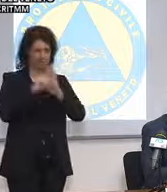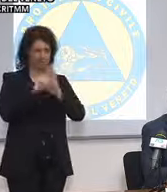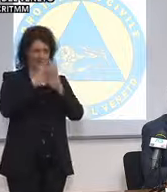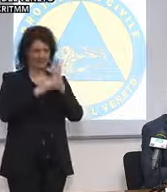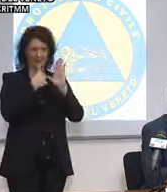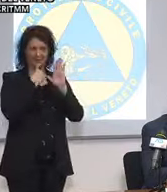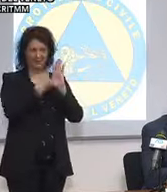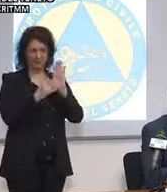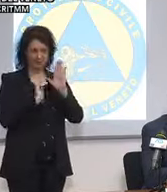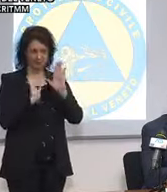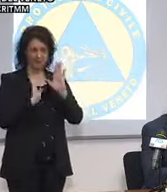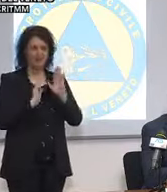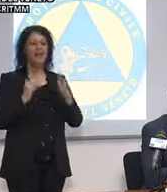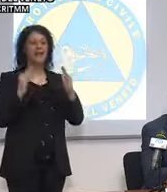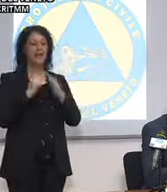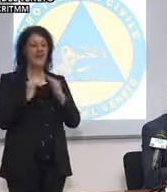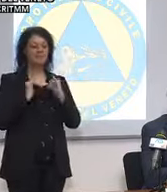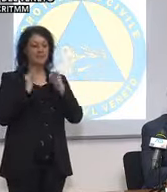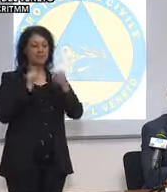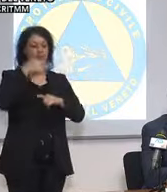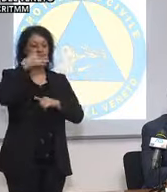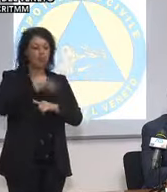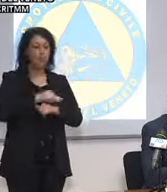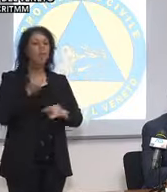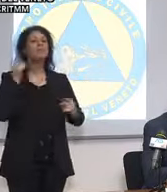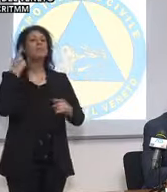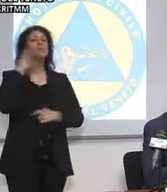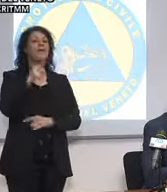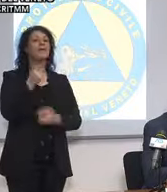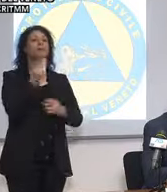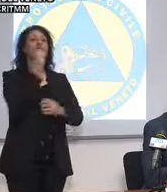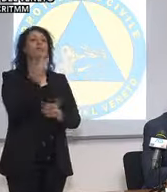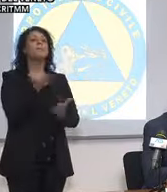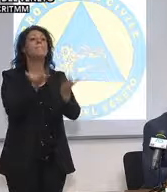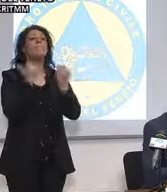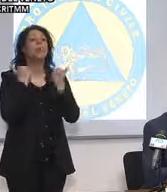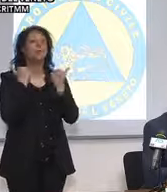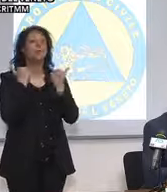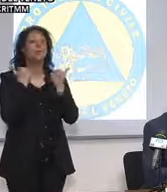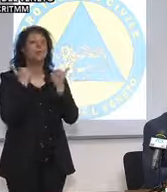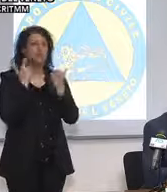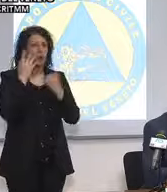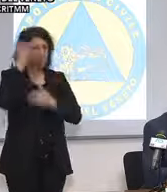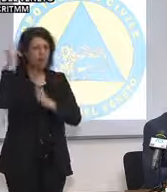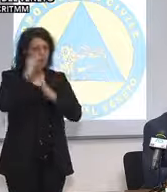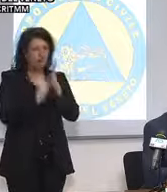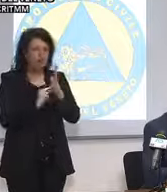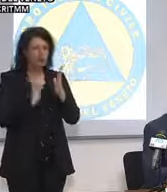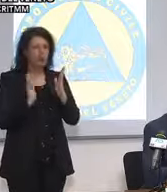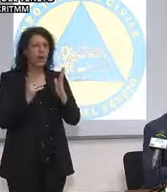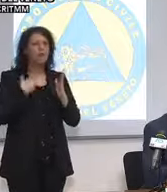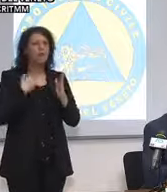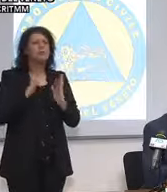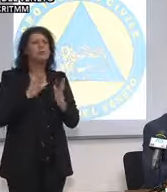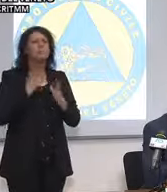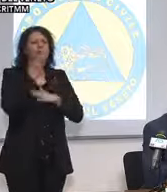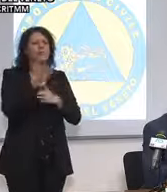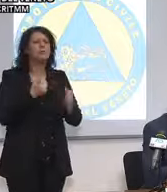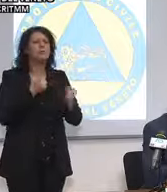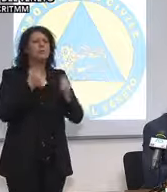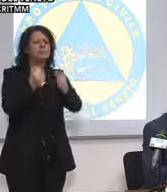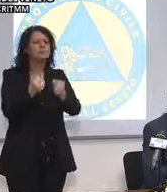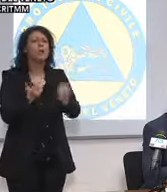a prescindere, per andare a comprare cibo. Ma mica ha scritto ieri questa roba qui. Per me lo sport è andare a comprare il cibo. Se qualcuno